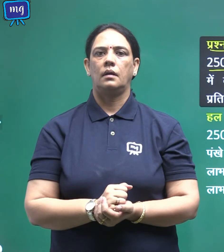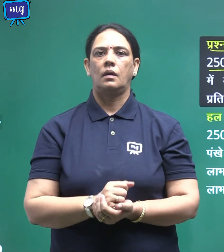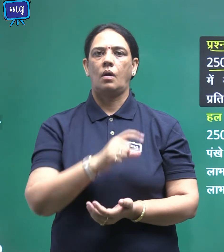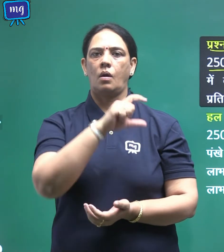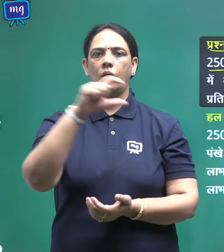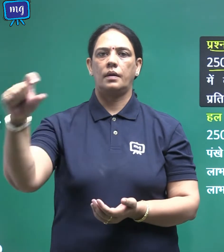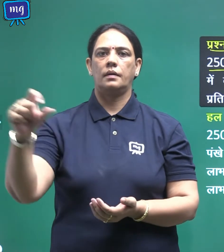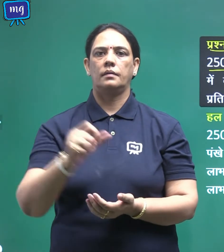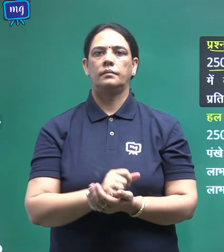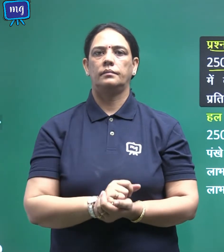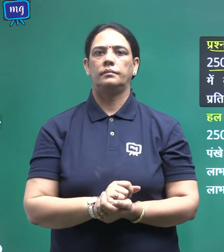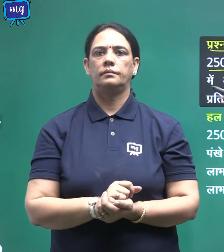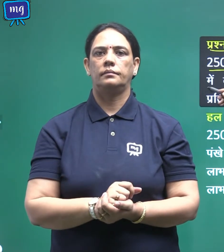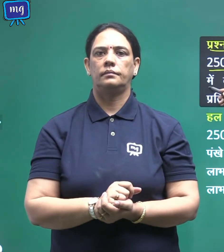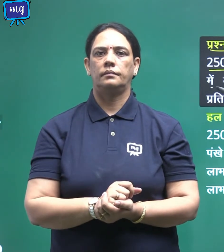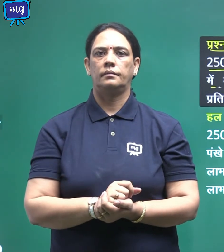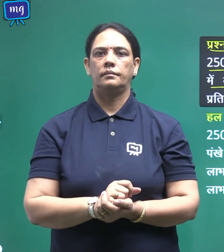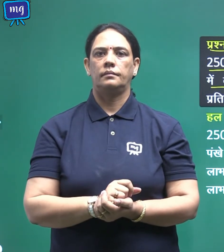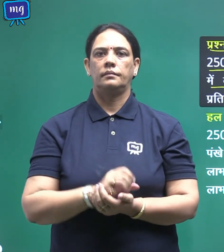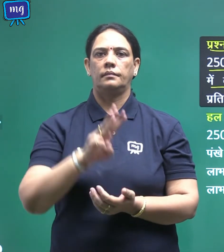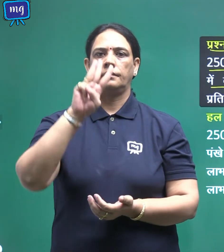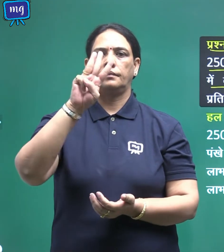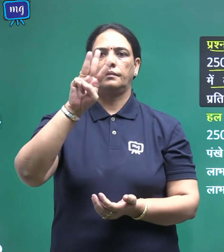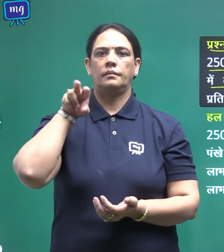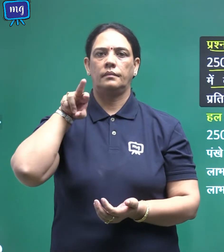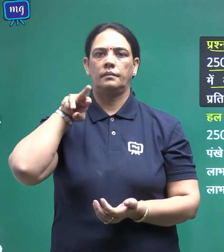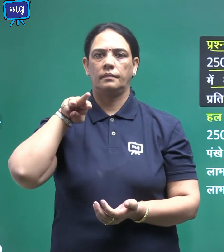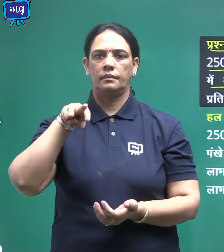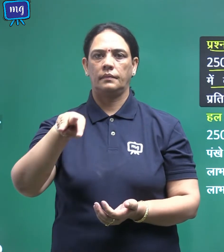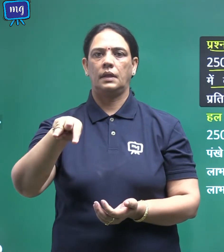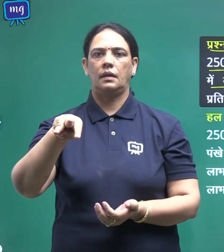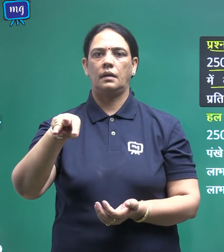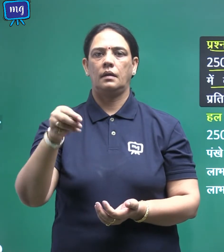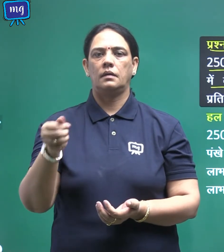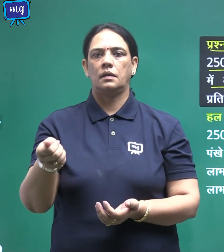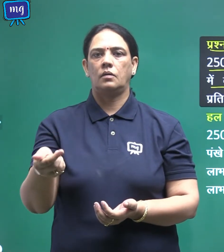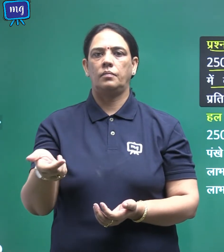और 3000 रुपये में